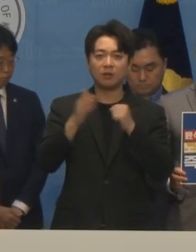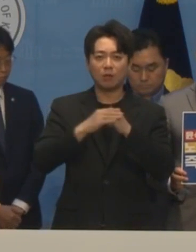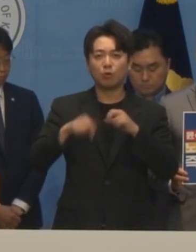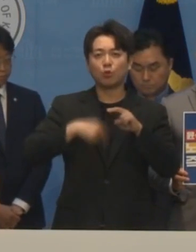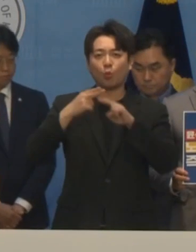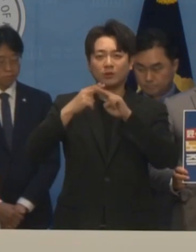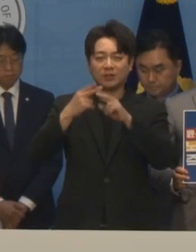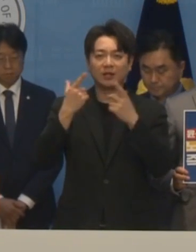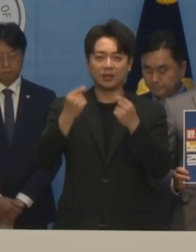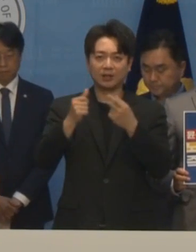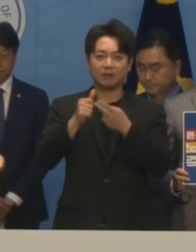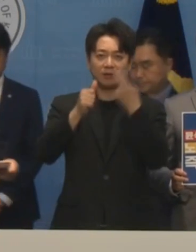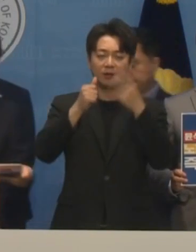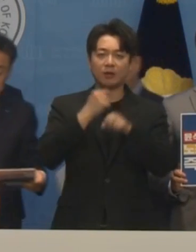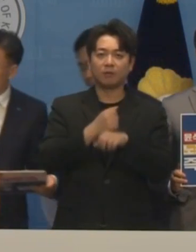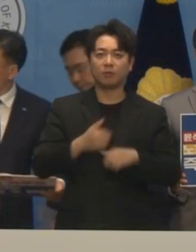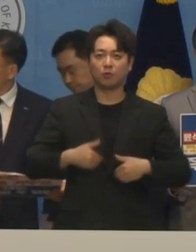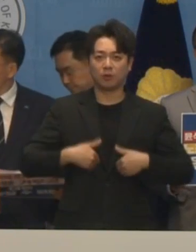독재입니다.